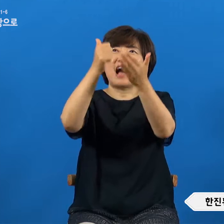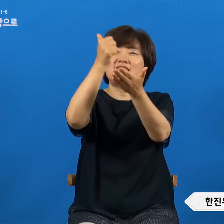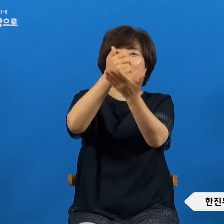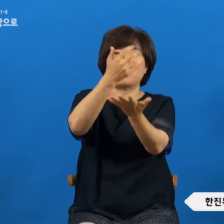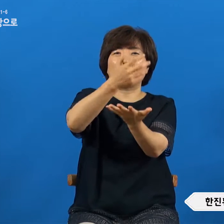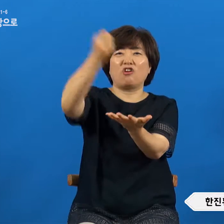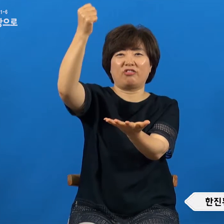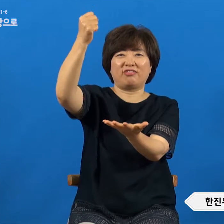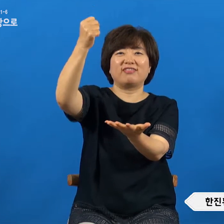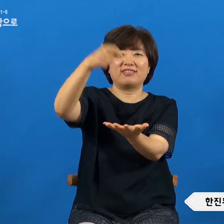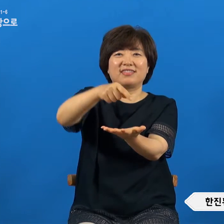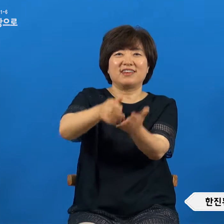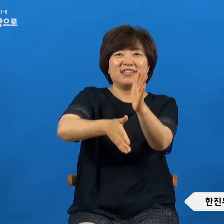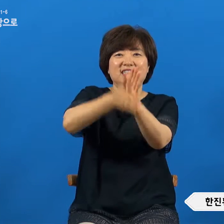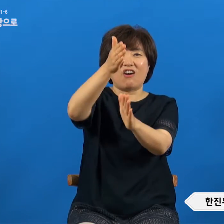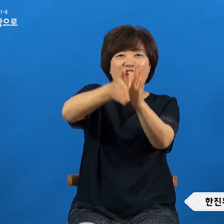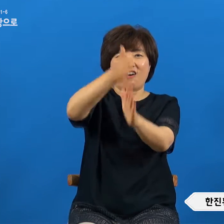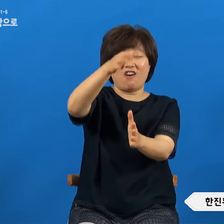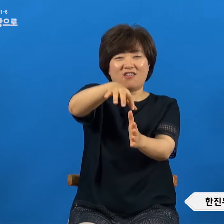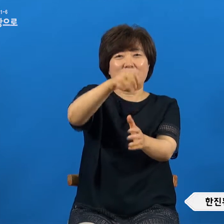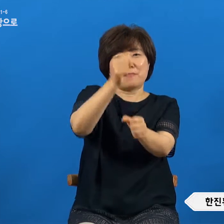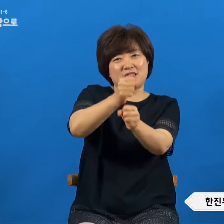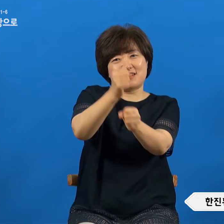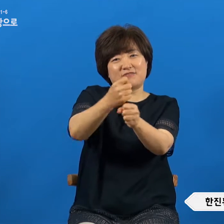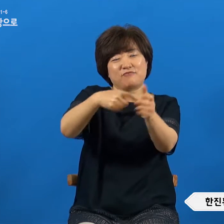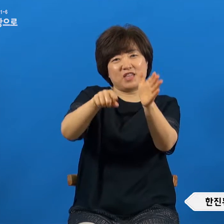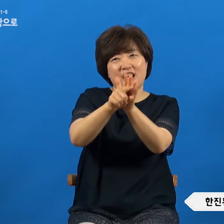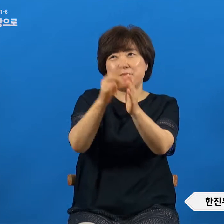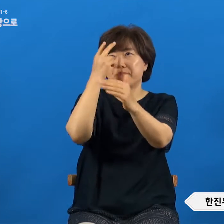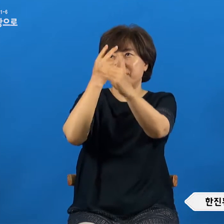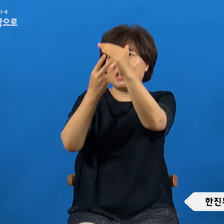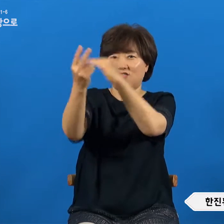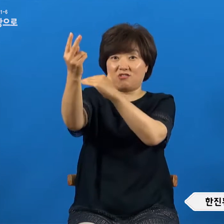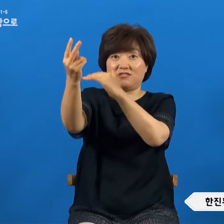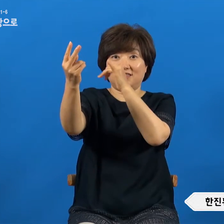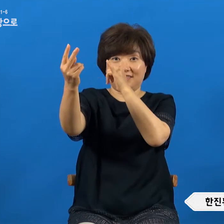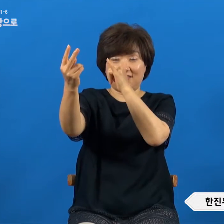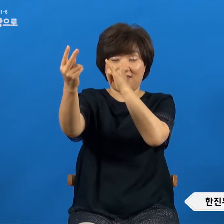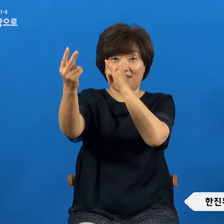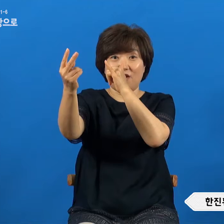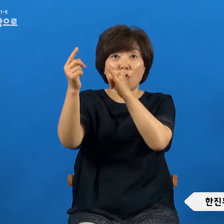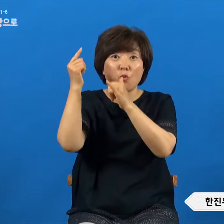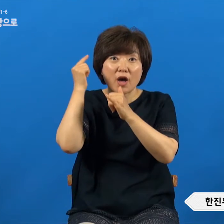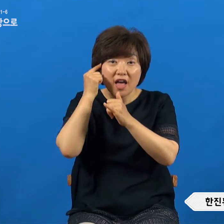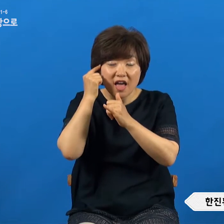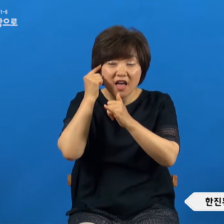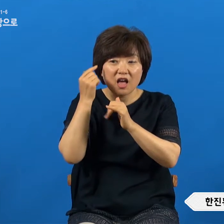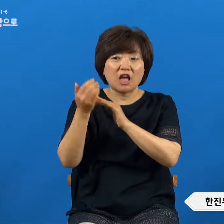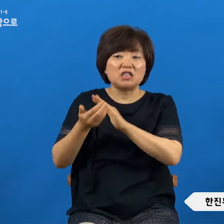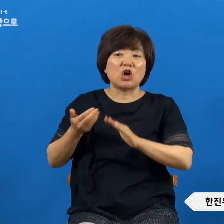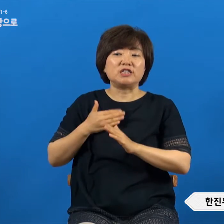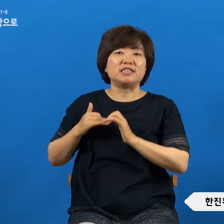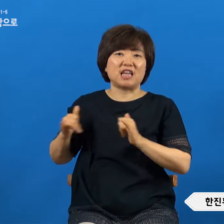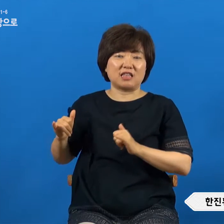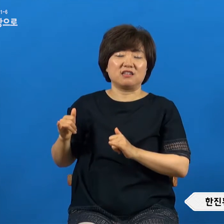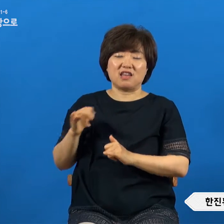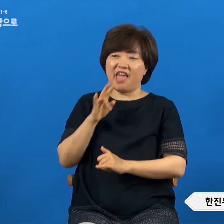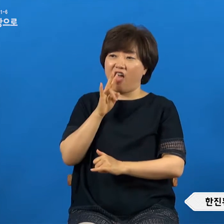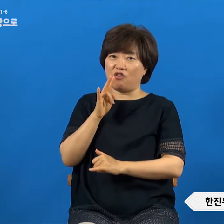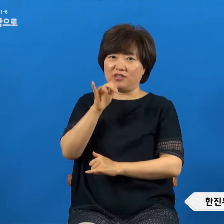될 그 비전이 분명히 있었습니다. 왜냐하면 선지자들이 그것을 예언을 했기